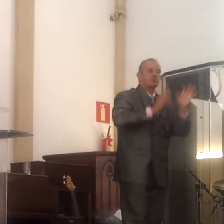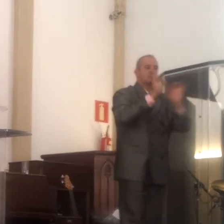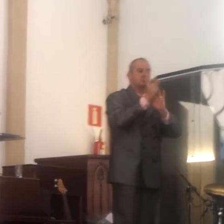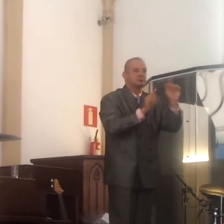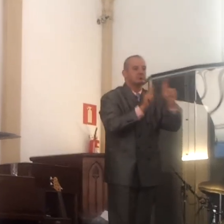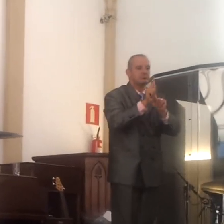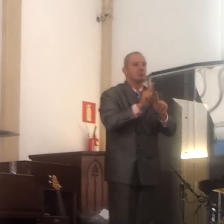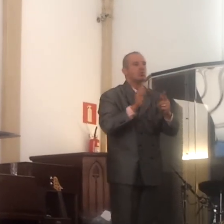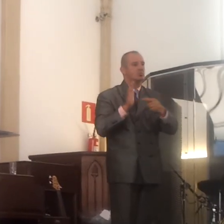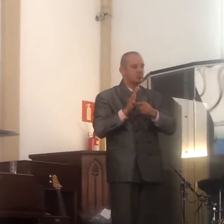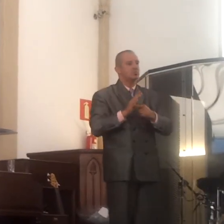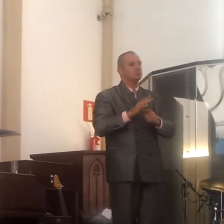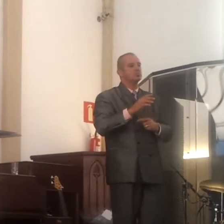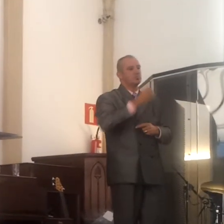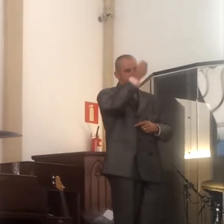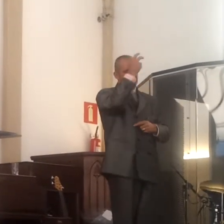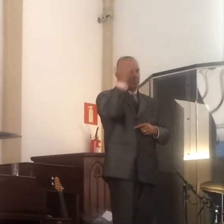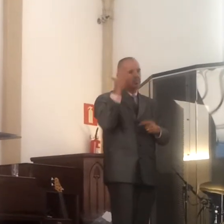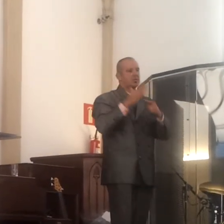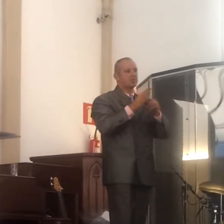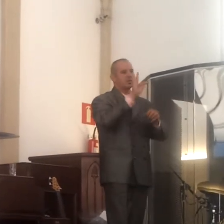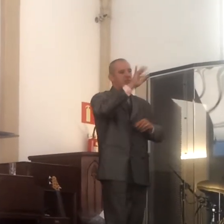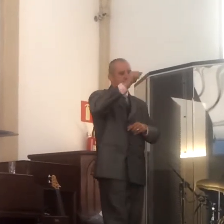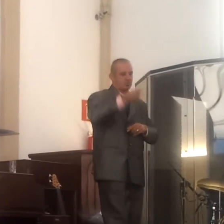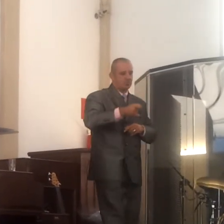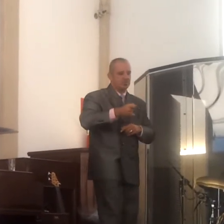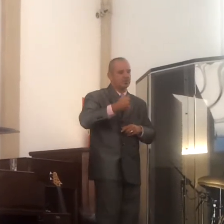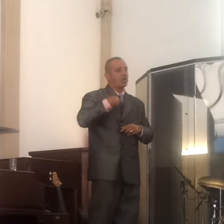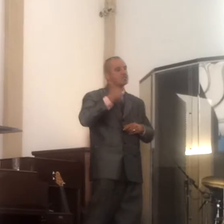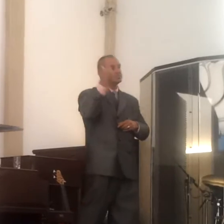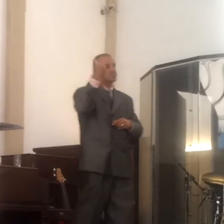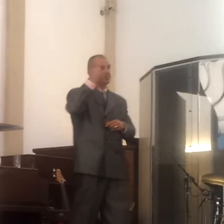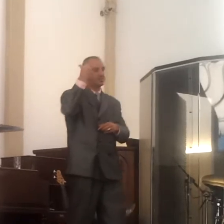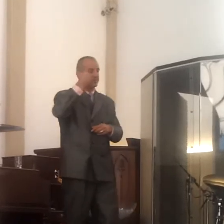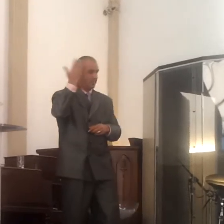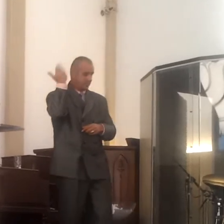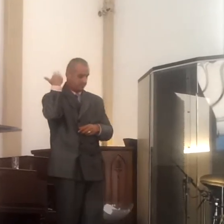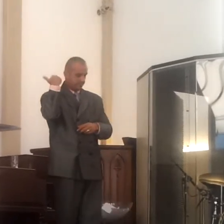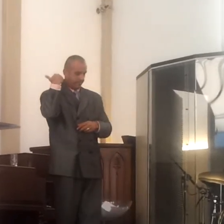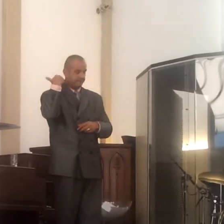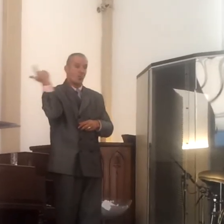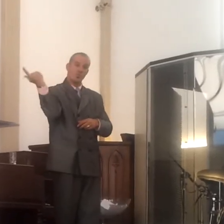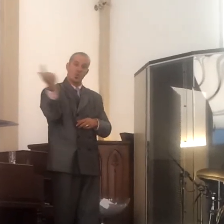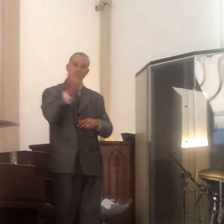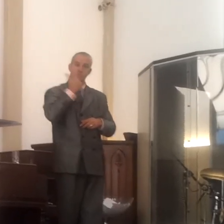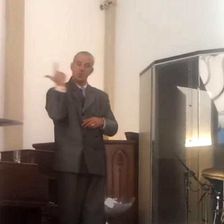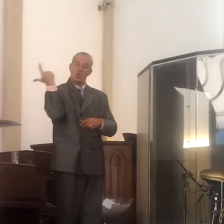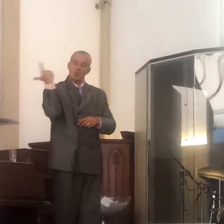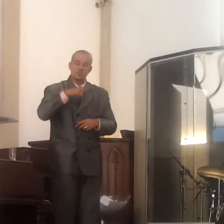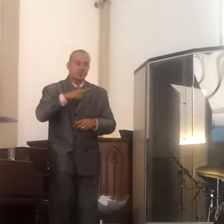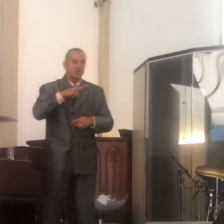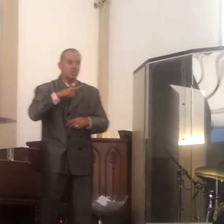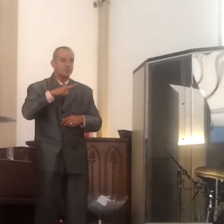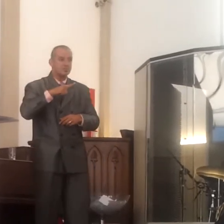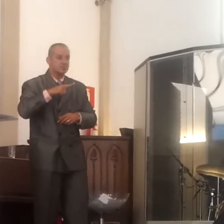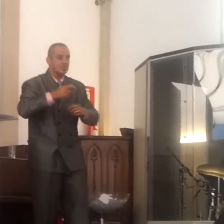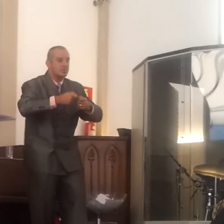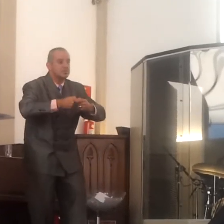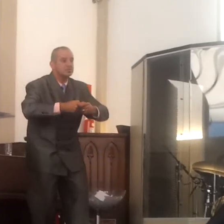magistratura, meus irmãos, na sexta-feira nós conseguimos espaço para distribuir no